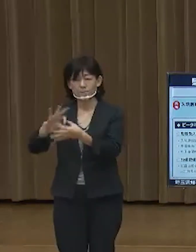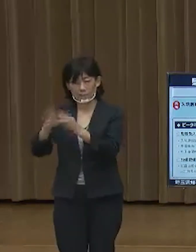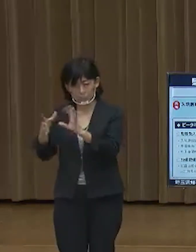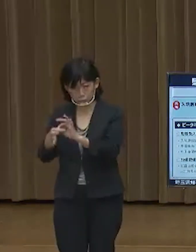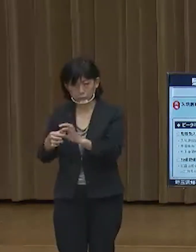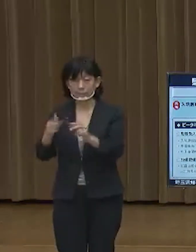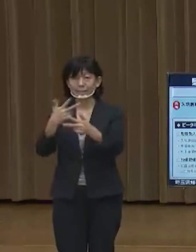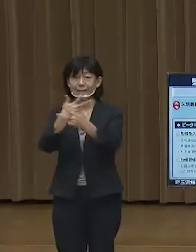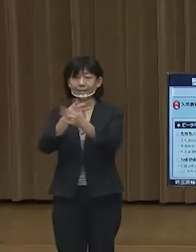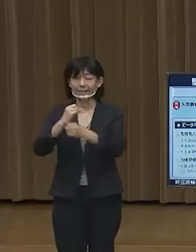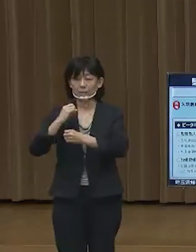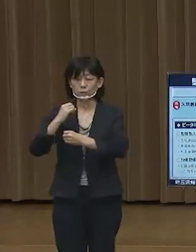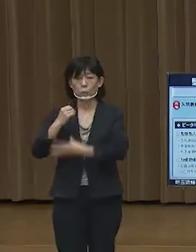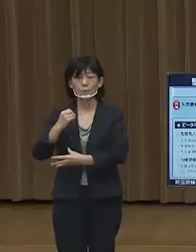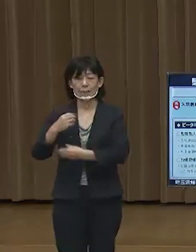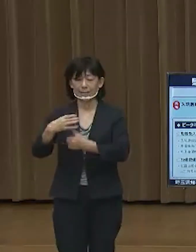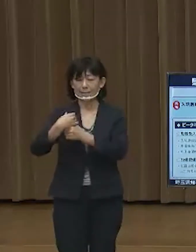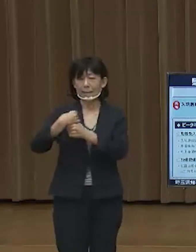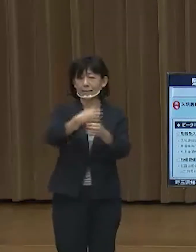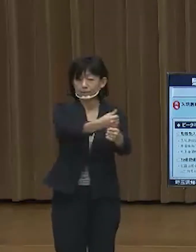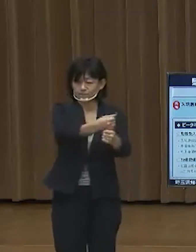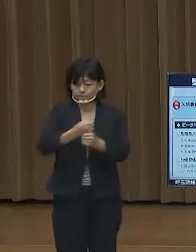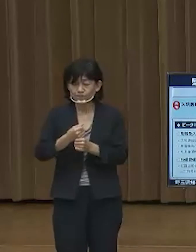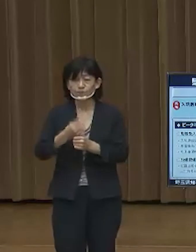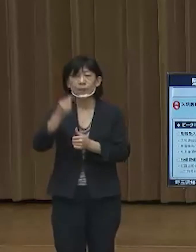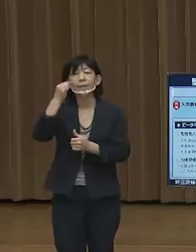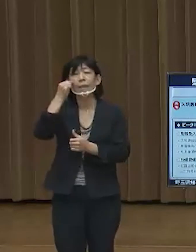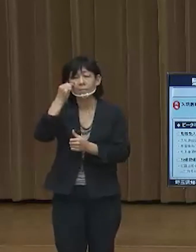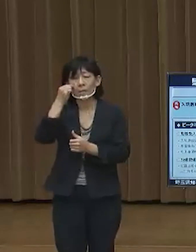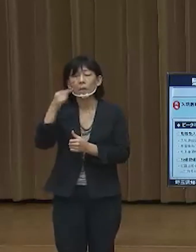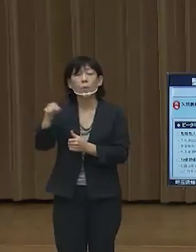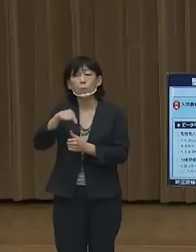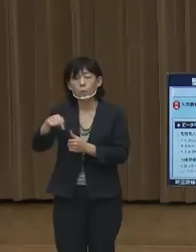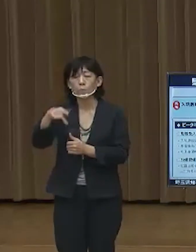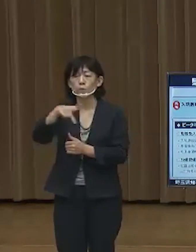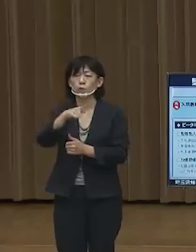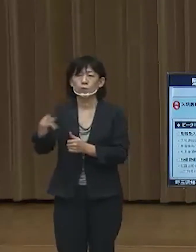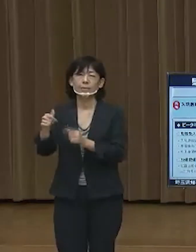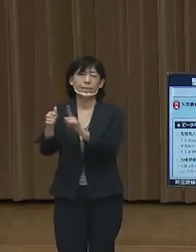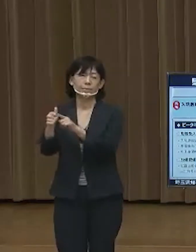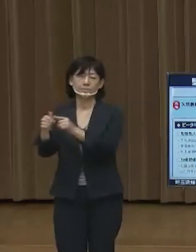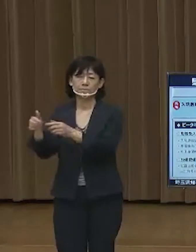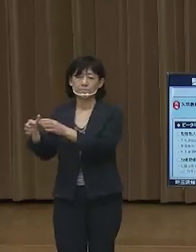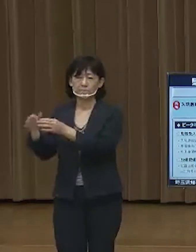ういったところについてもリーダーシップを大いに発揮をしていただきたいと思います。